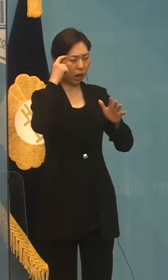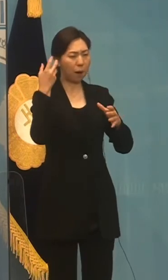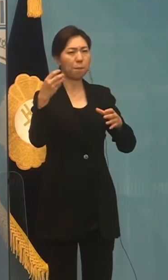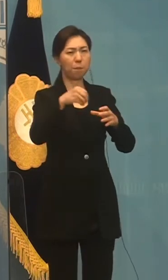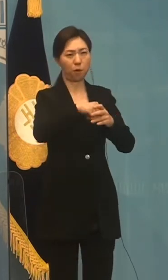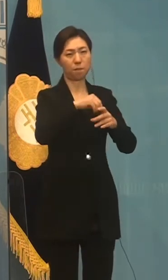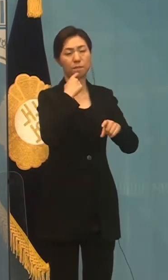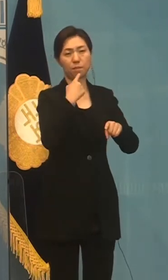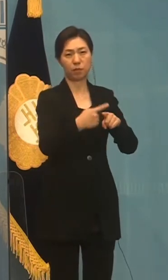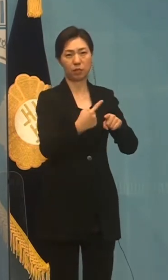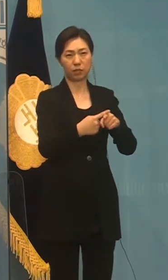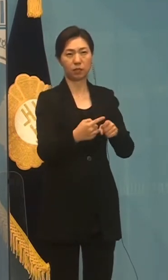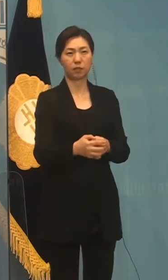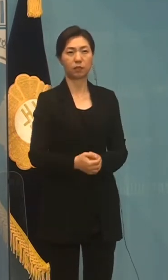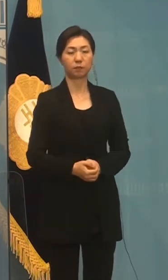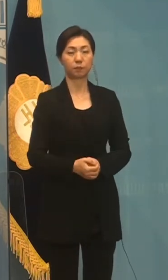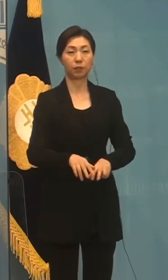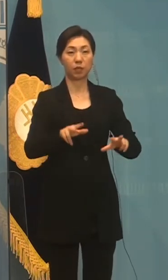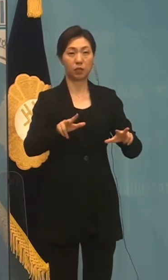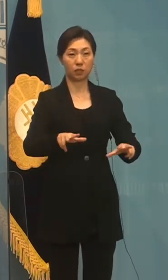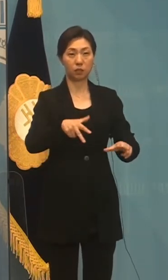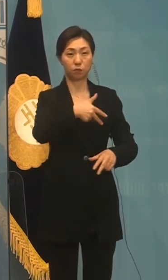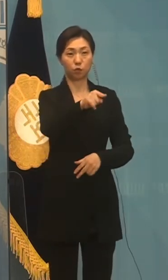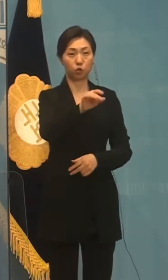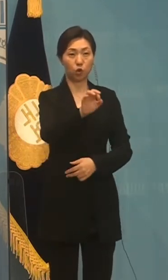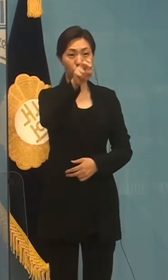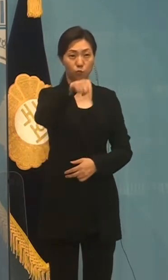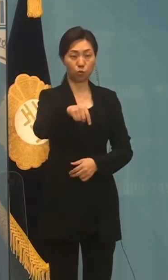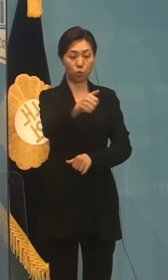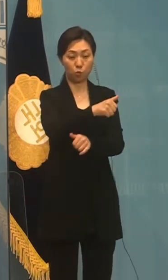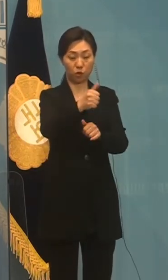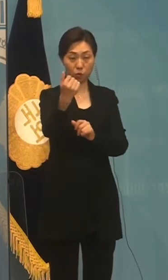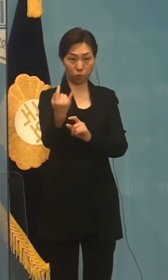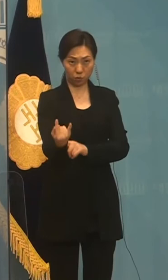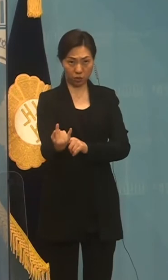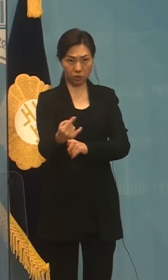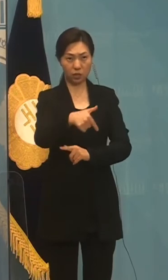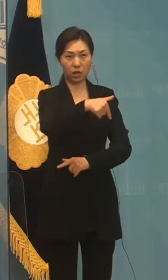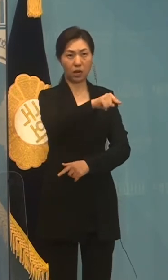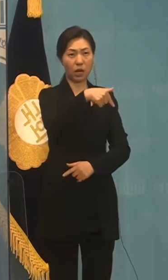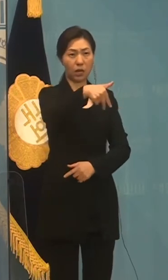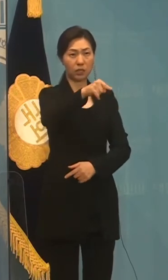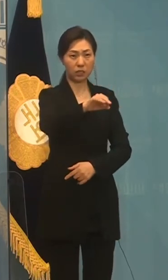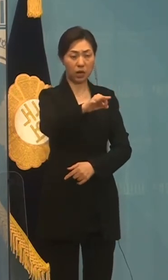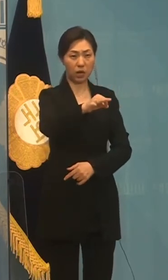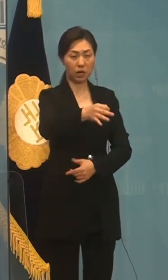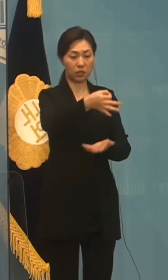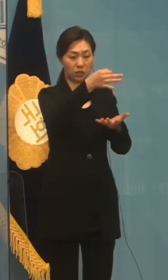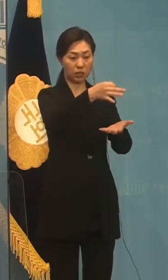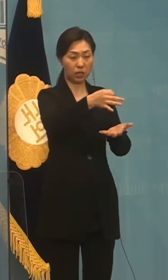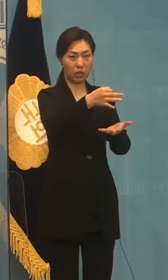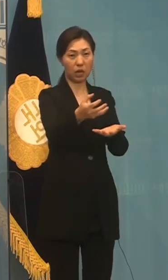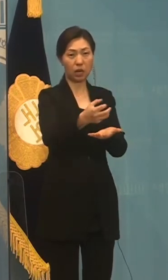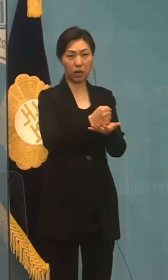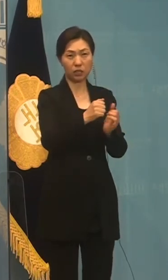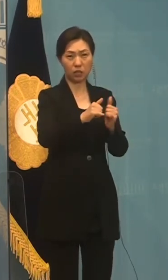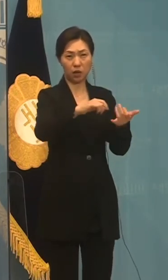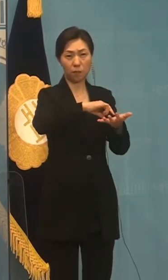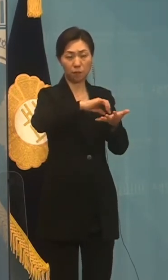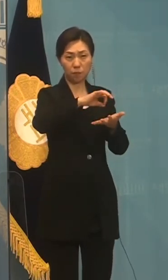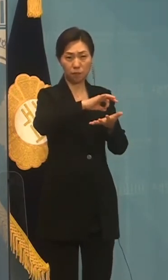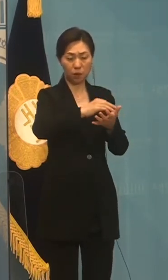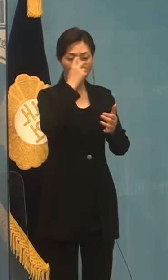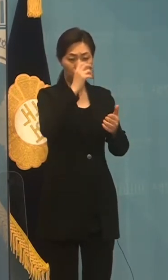결과입니다. 현재 정무위원회에서 가상자산 이용자는 보호하면서 건전한 시장을 조성할 수